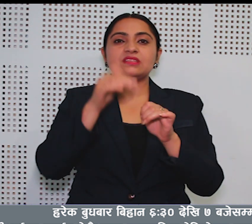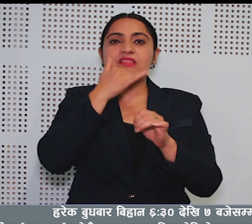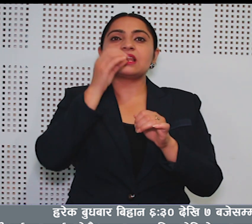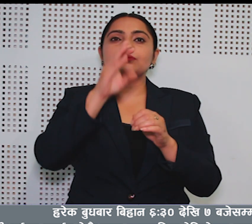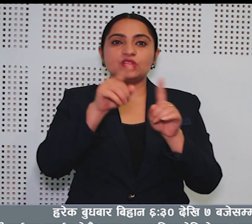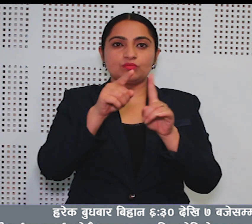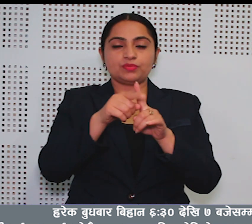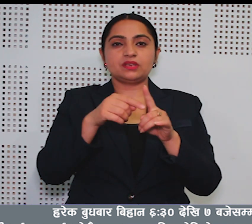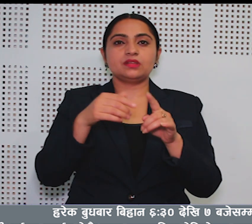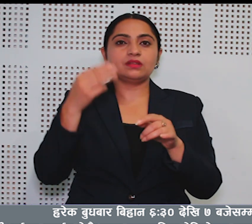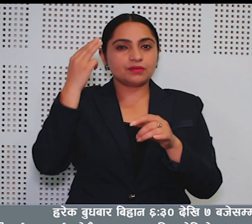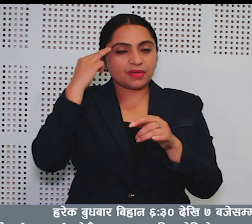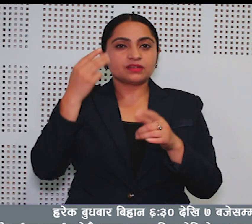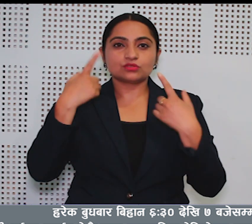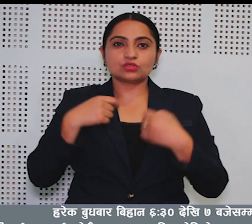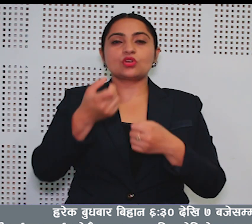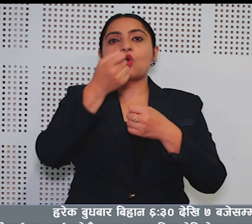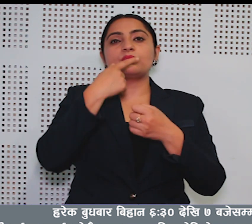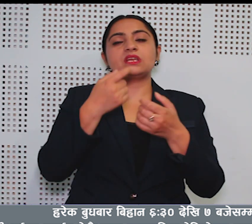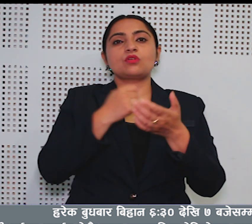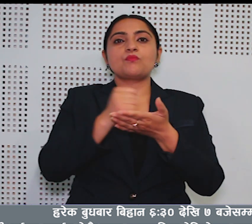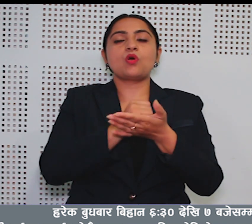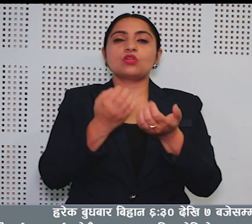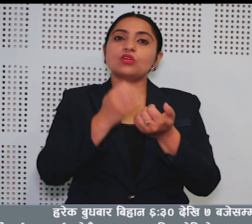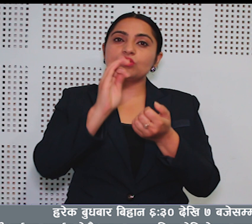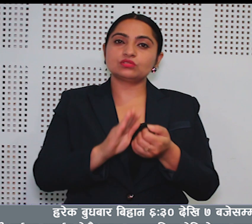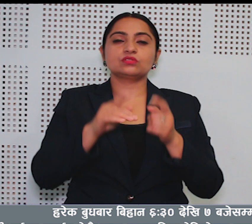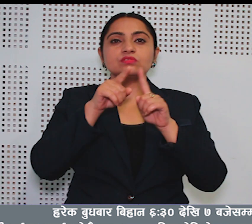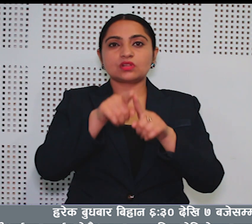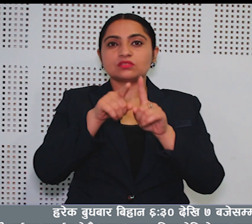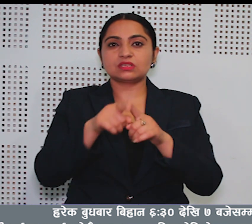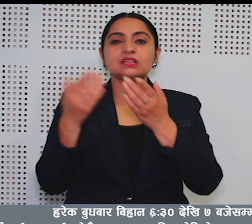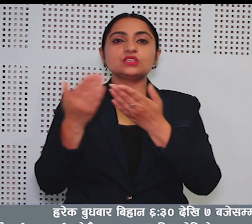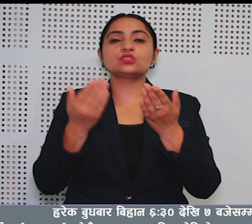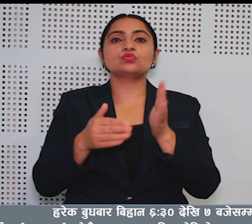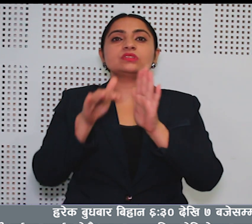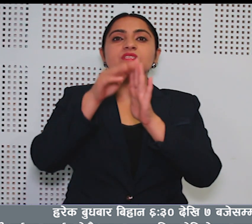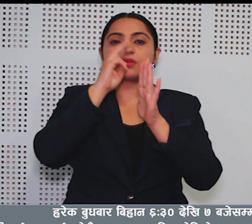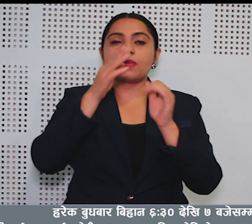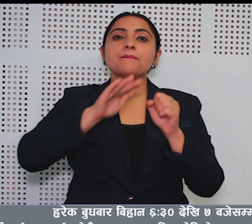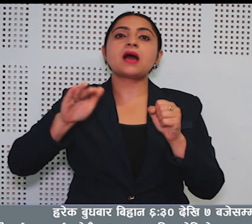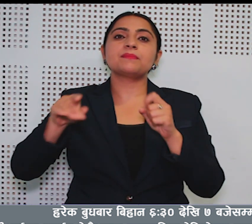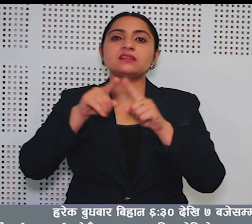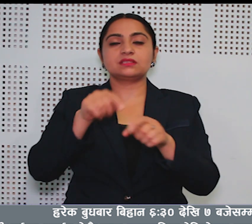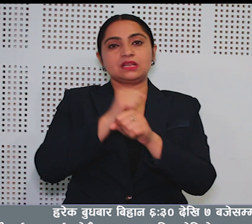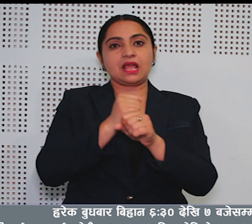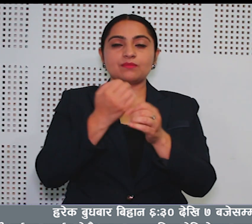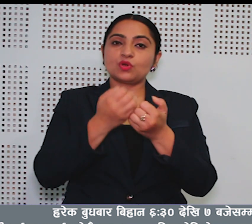स्वास्थ्यको उपचारको लागि चाहिँ पहल गर्न सक्छौँ। र सँगसँगै विद्यालय स्तरमा पनि हामीले बालबालिकाहरूसँग काम गर्न सक्छौँ। बालबालिकाहरूलाई